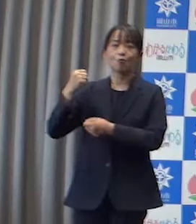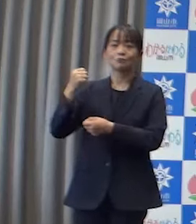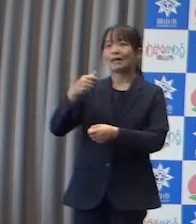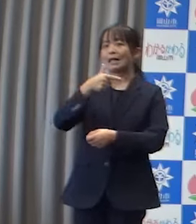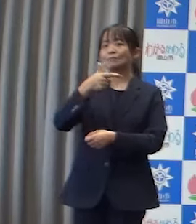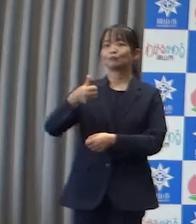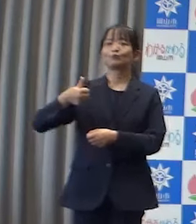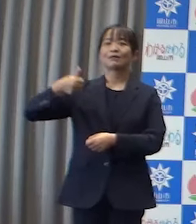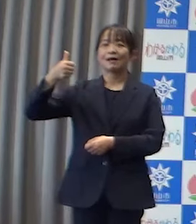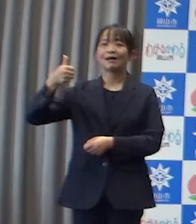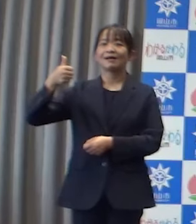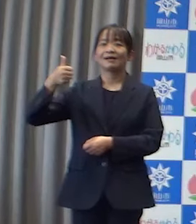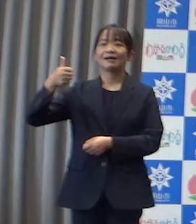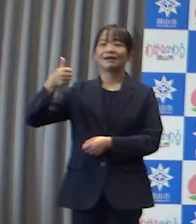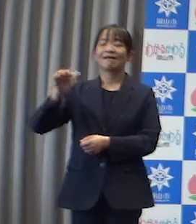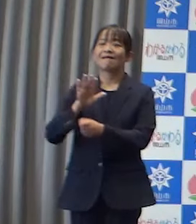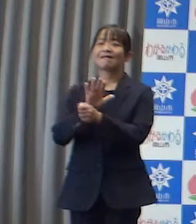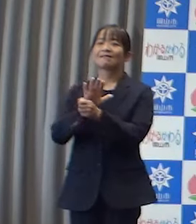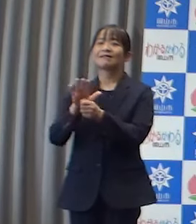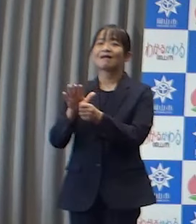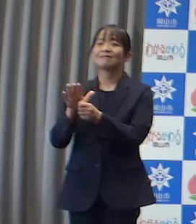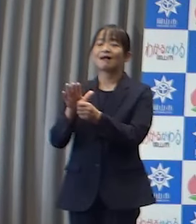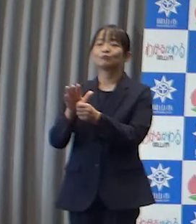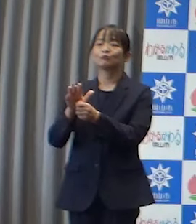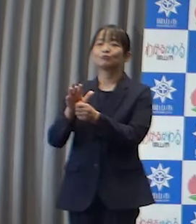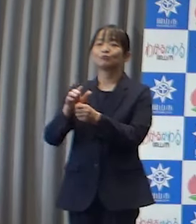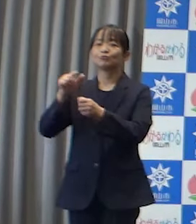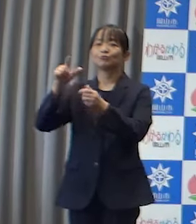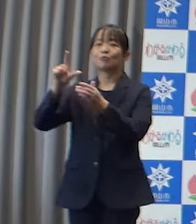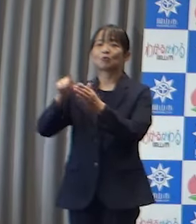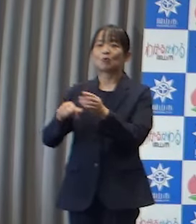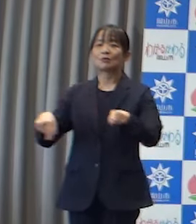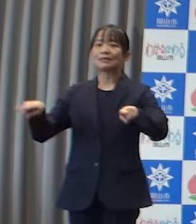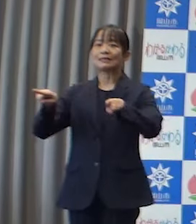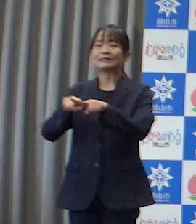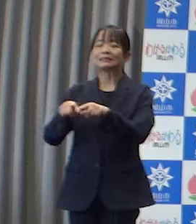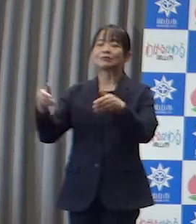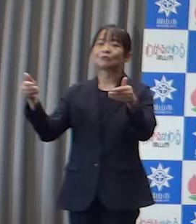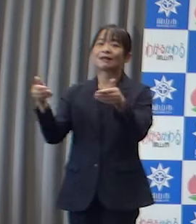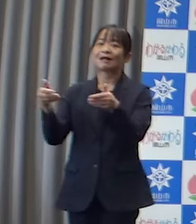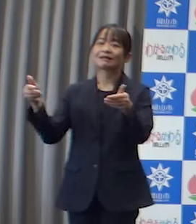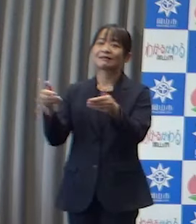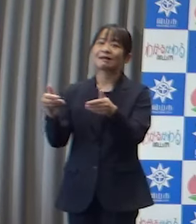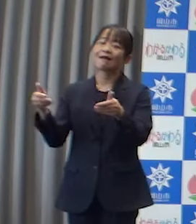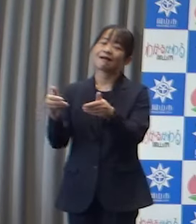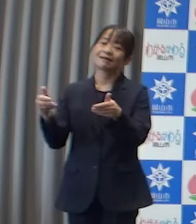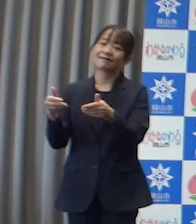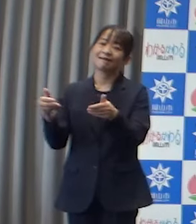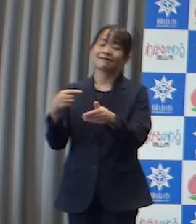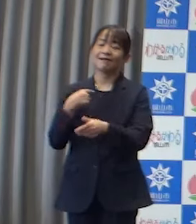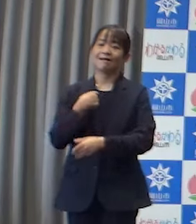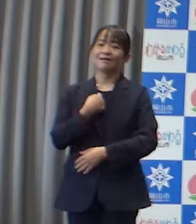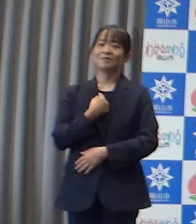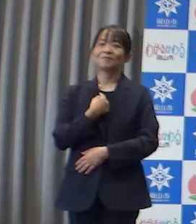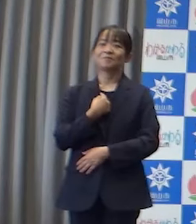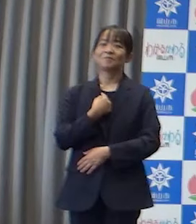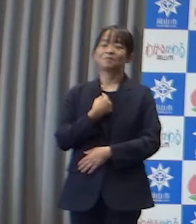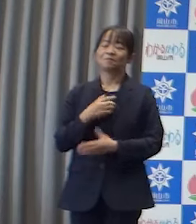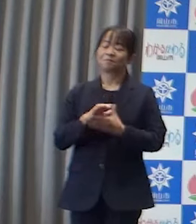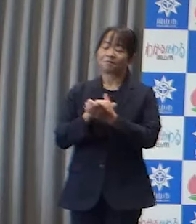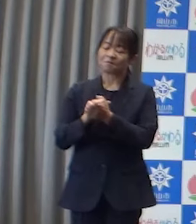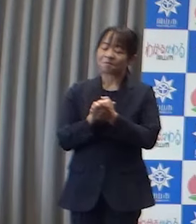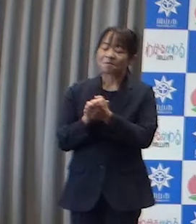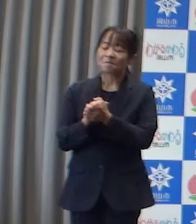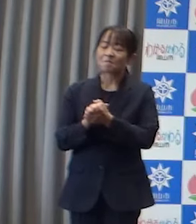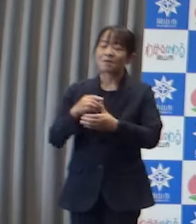内閣で働いてたということもあって、給油を温めることもできました。会談では